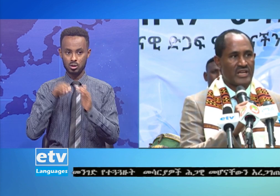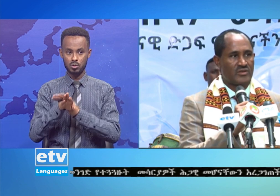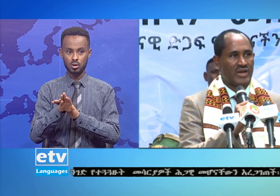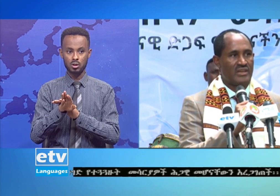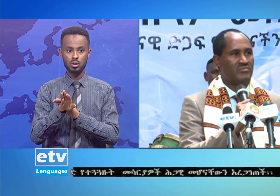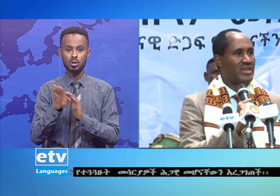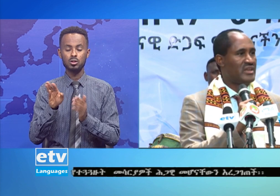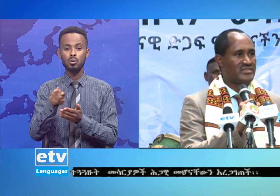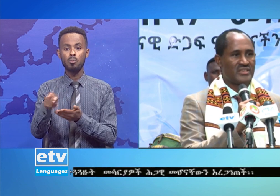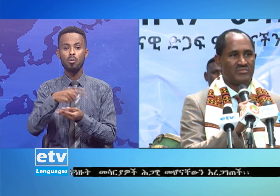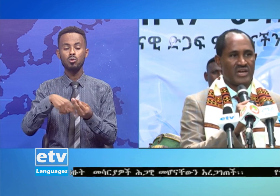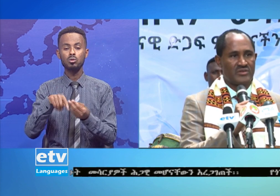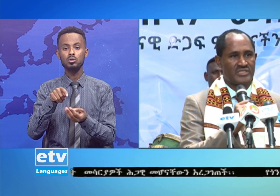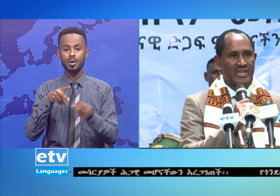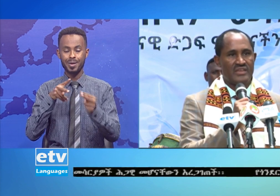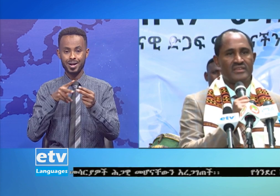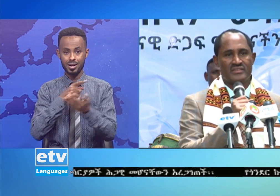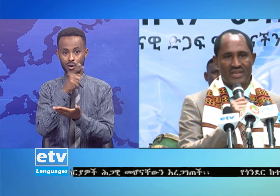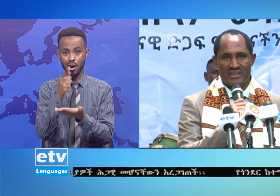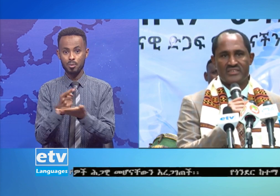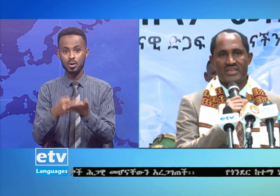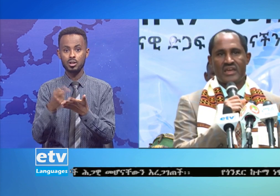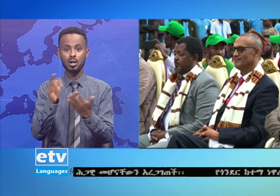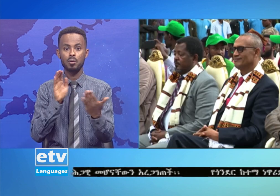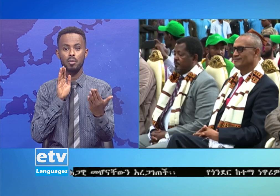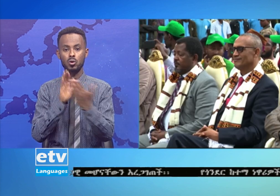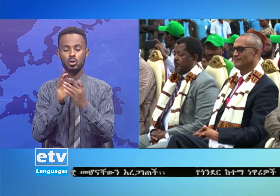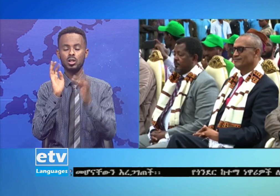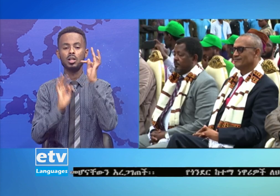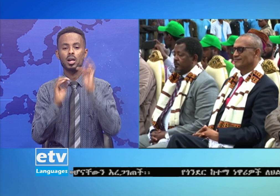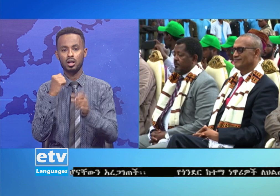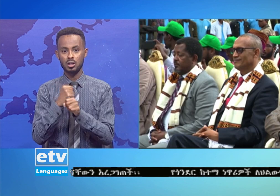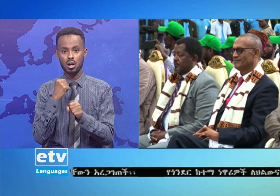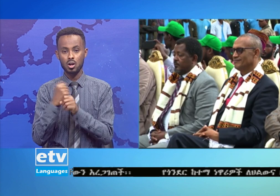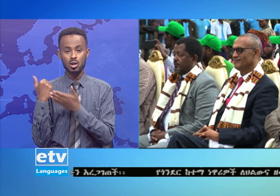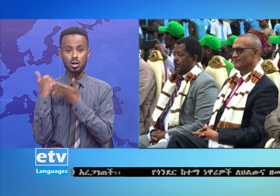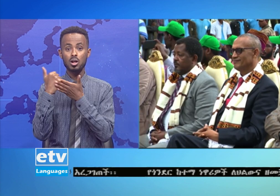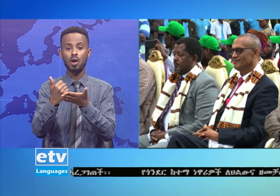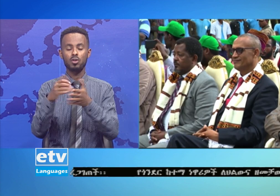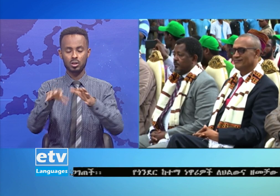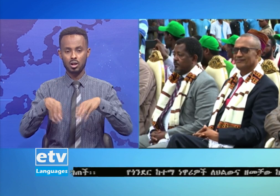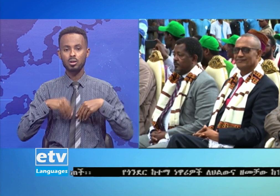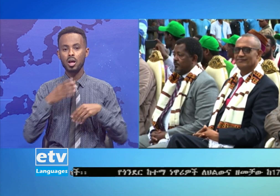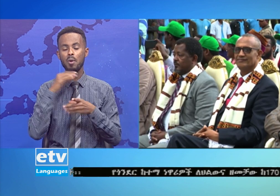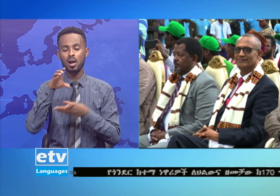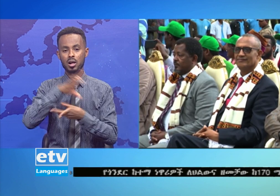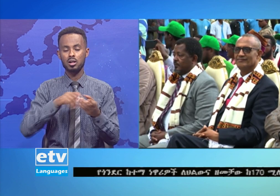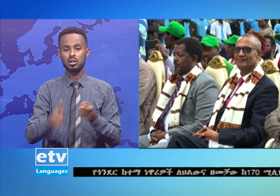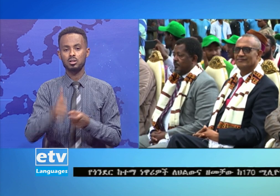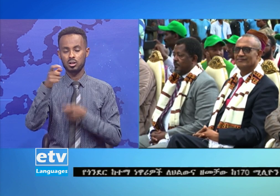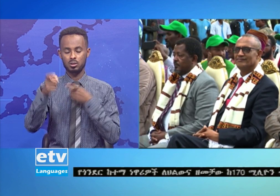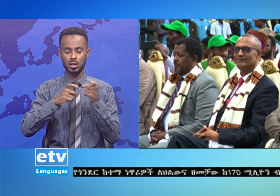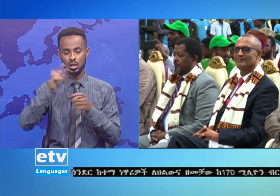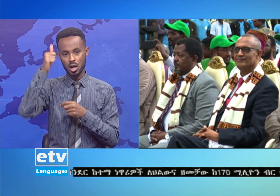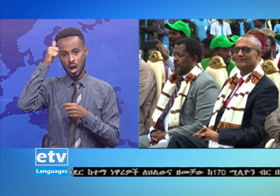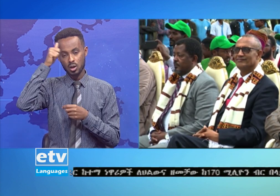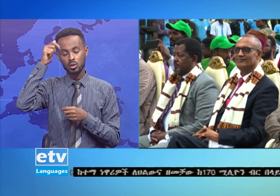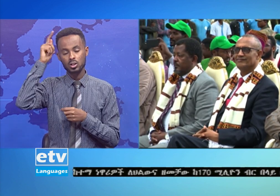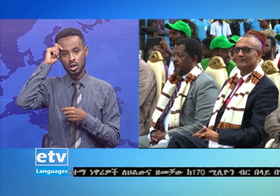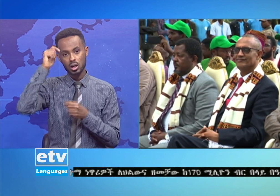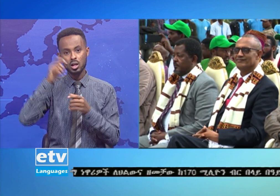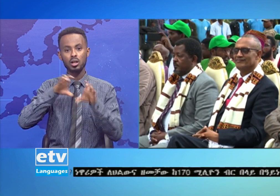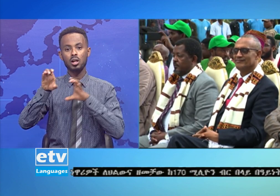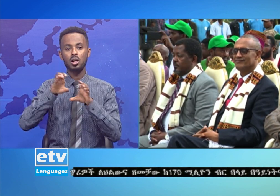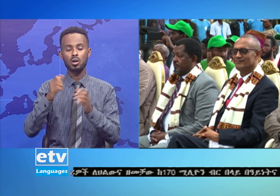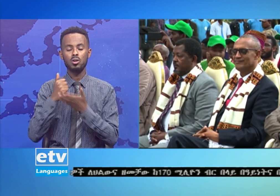ሰሞኑ ተመርቀዋል። በእነዚህ ግንባሮች ላይ ታሪክ ይሰራል። ድጋፉን የተረከቡት የአማራ ክልል ርዕሰ መስተዳድር አገኘሁ ተሻገር